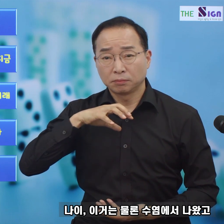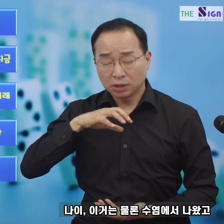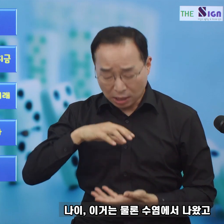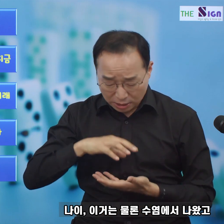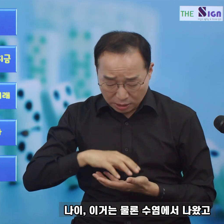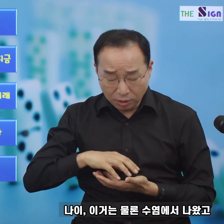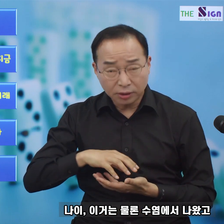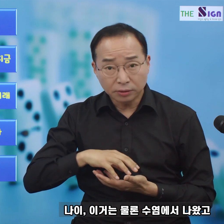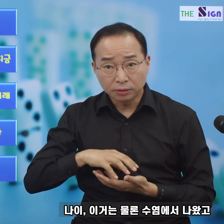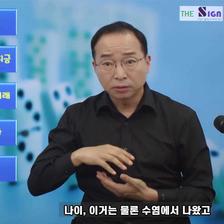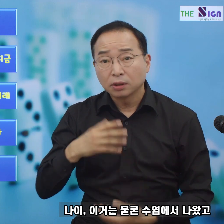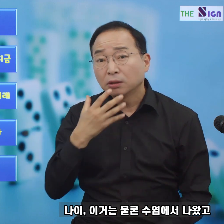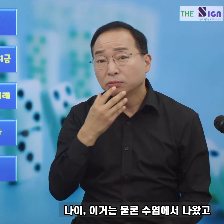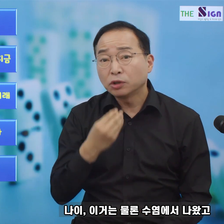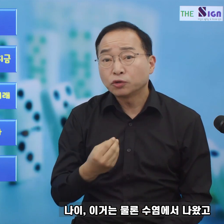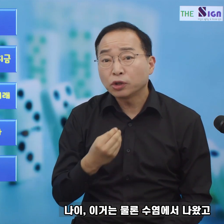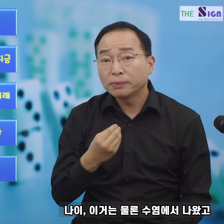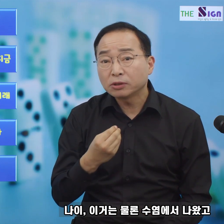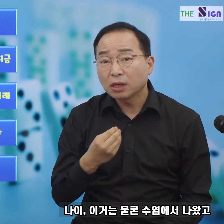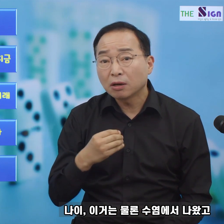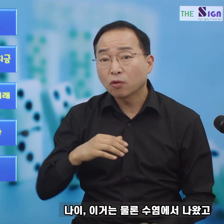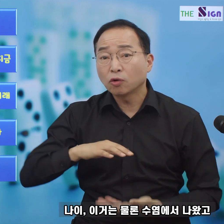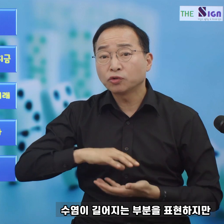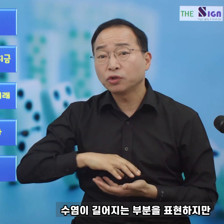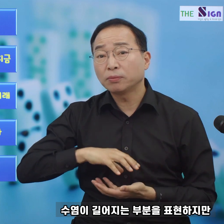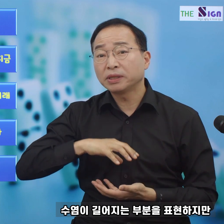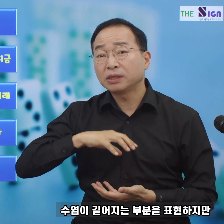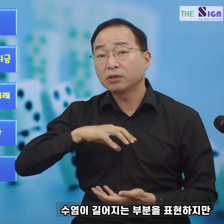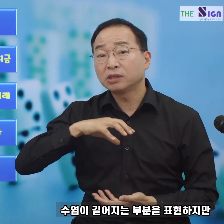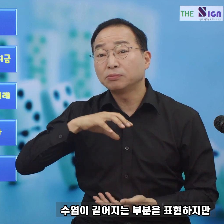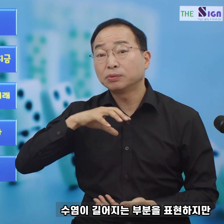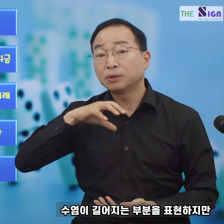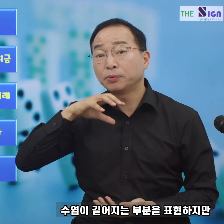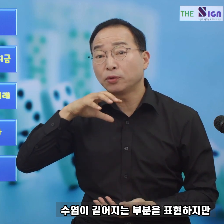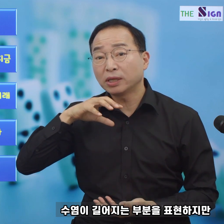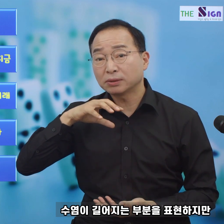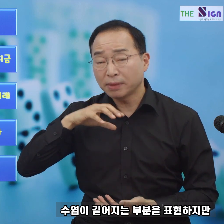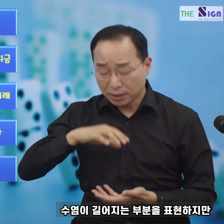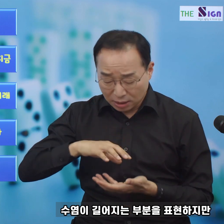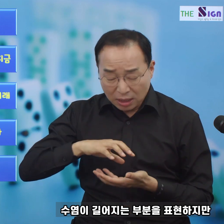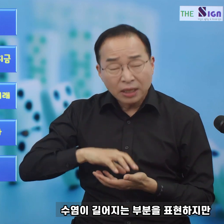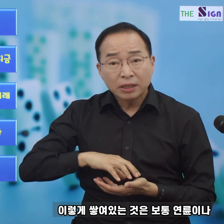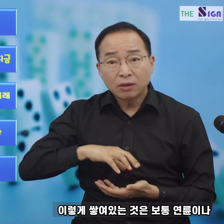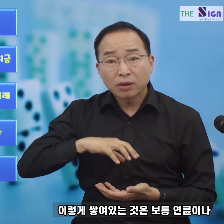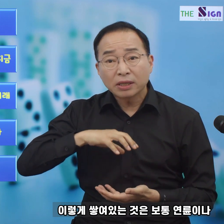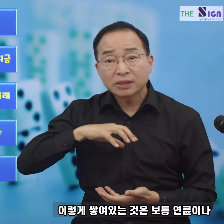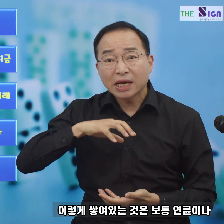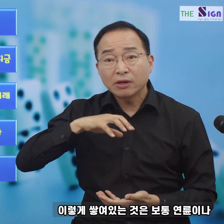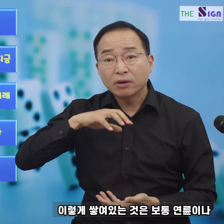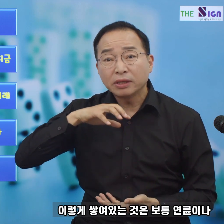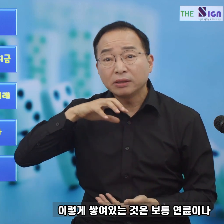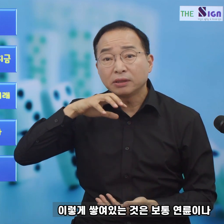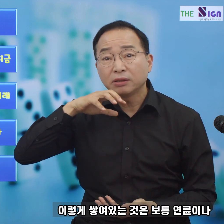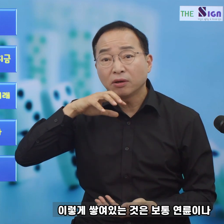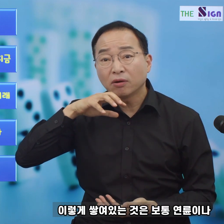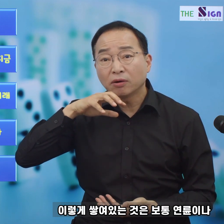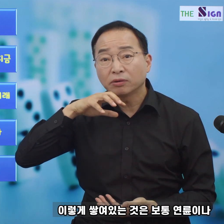자, 이거는, 물론 수염에서 나왔고, 수염이 길어지는 부분을 표현하지만, 이렇게 쌓여 있는